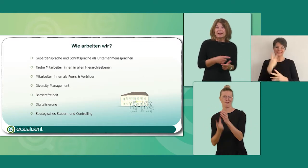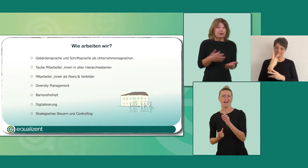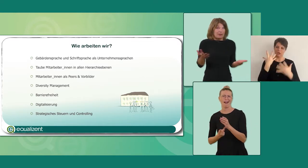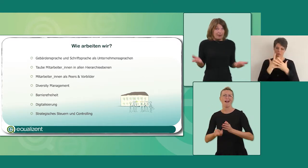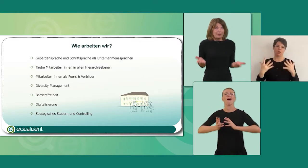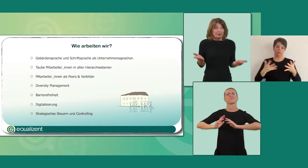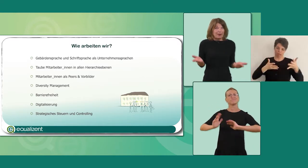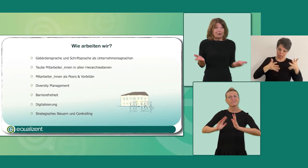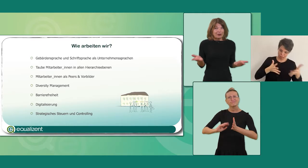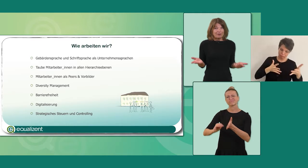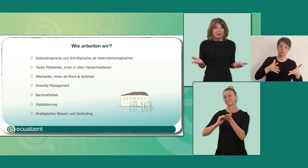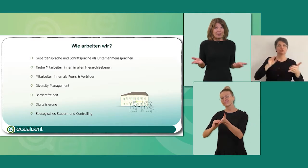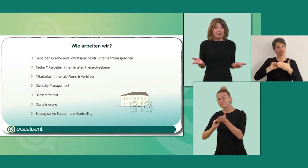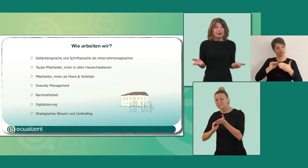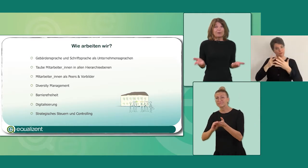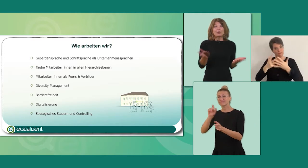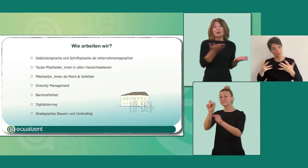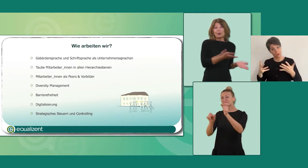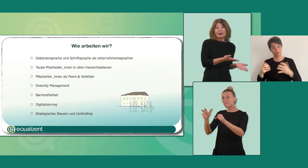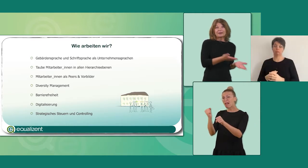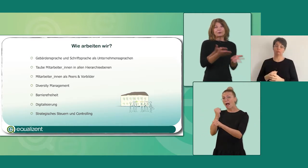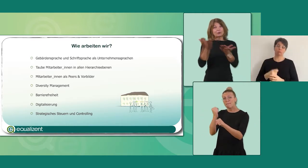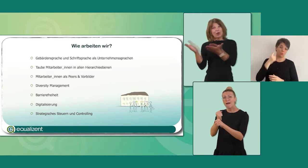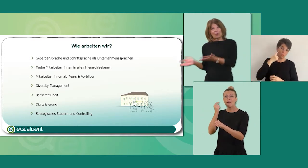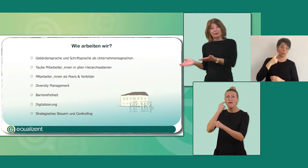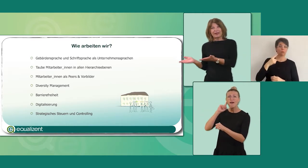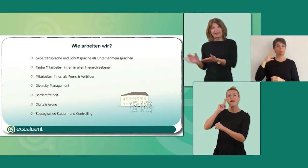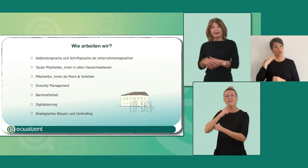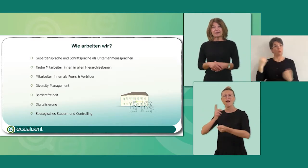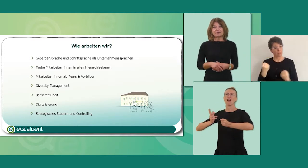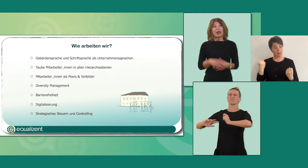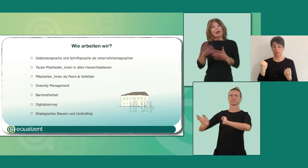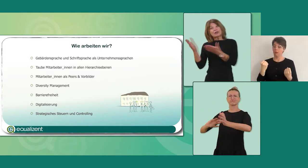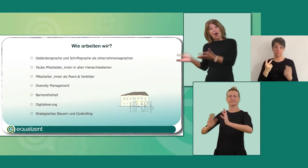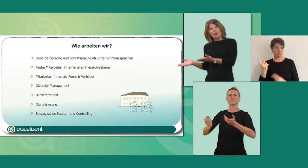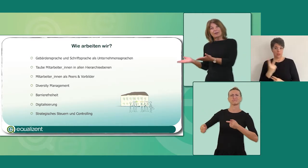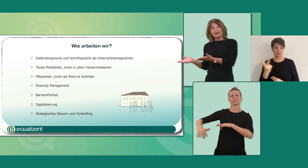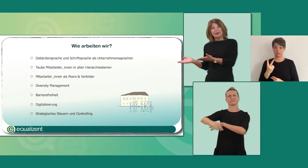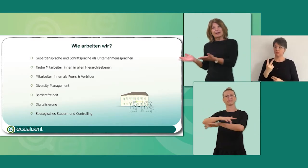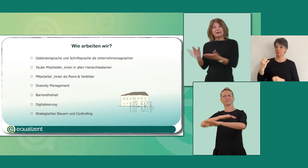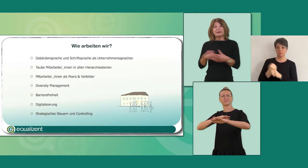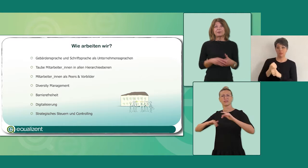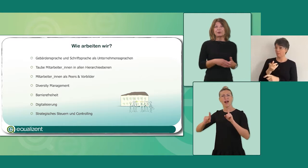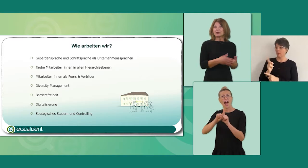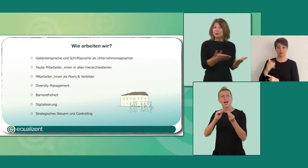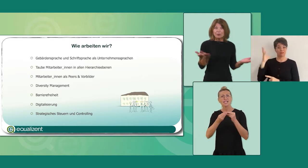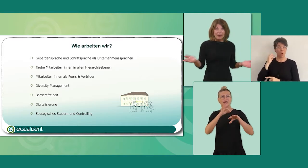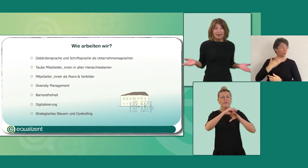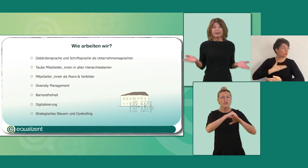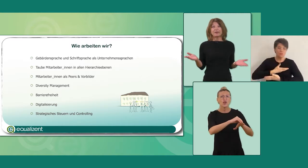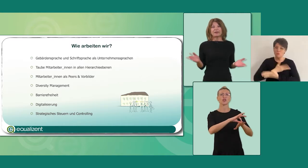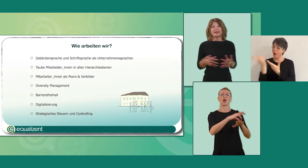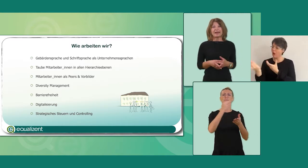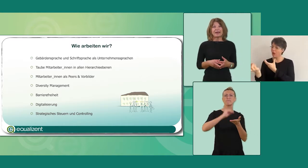Settings, Gebärdensprache und Schriftsprache, mit hörenden und tauben Trainerinnen. Taube Mitarbeiterinnen sind bei uns